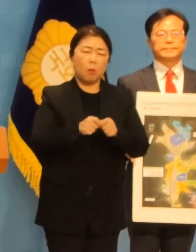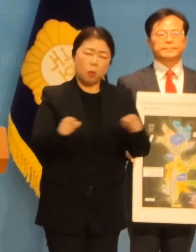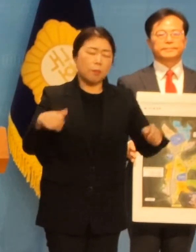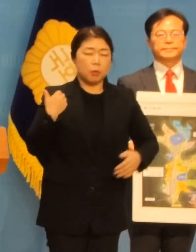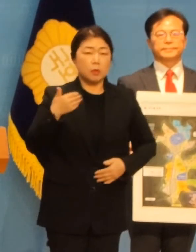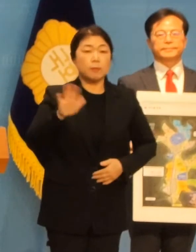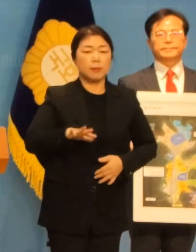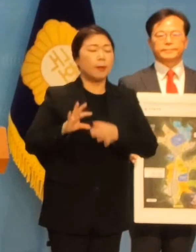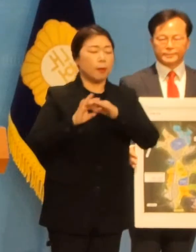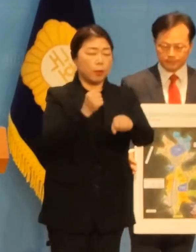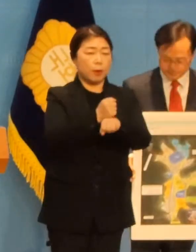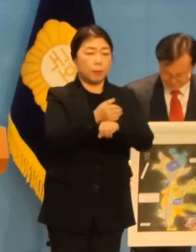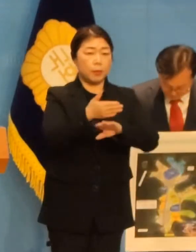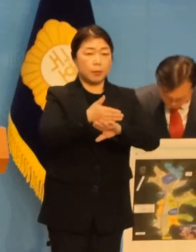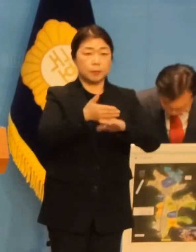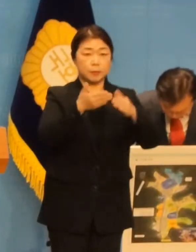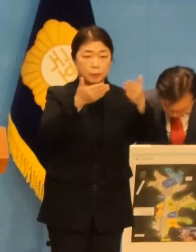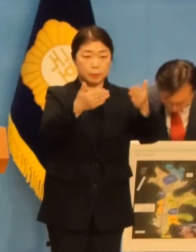감사합니다.